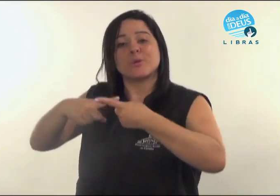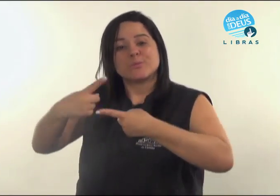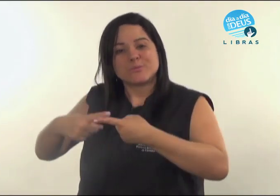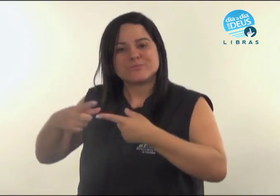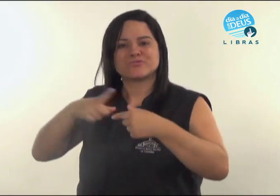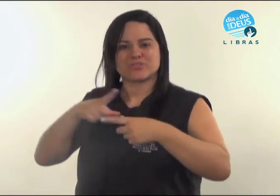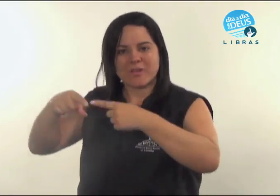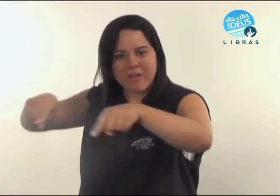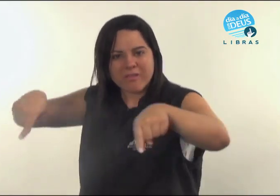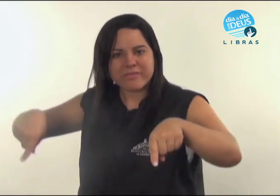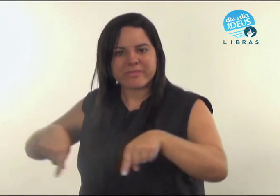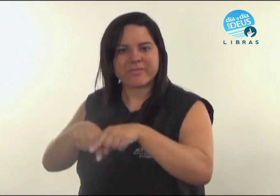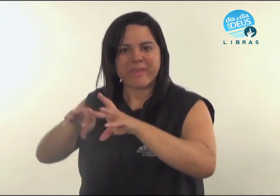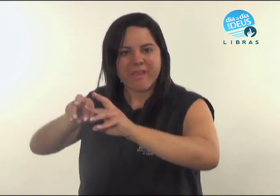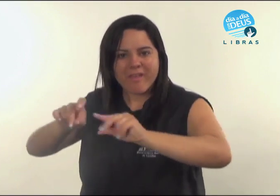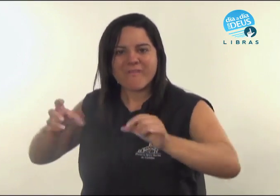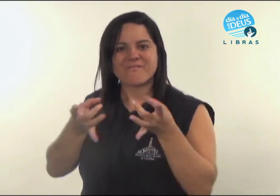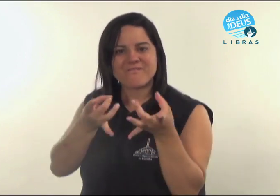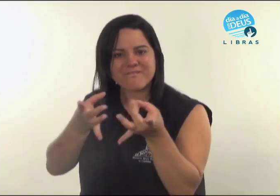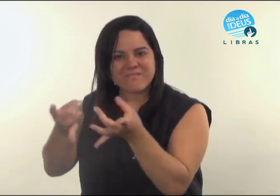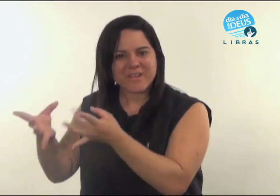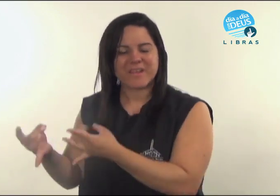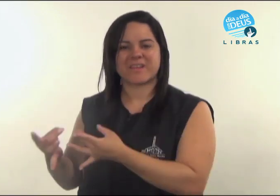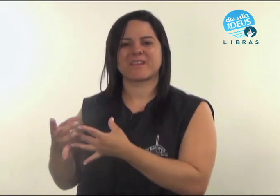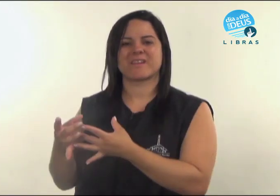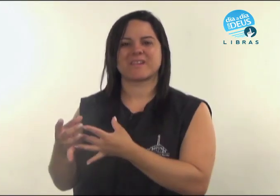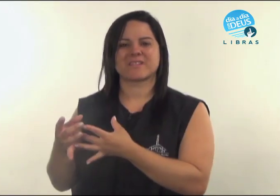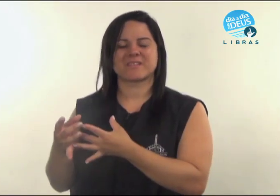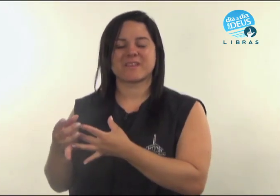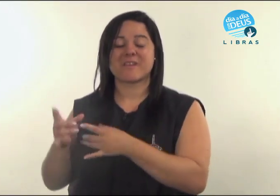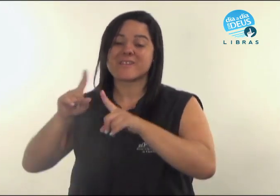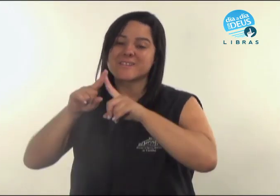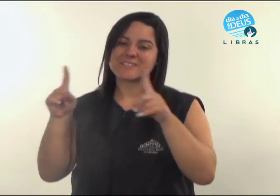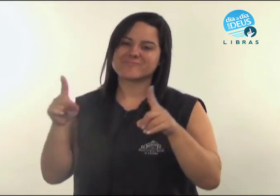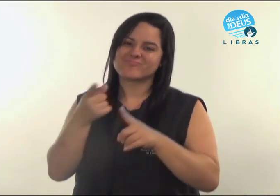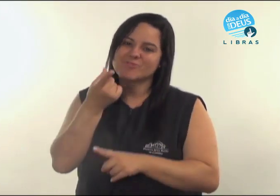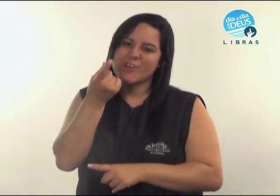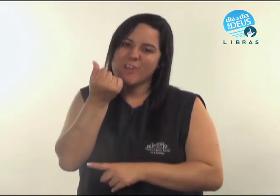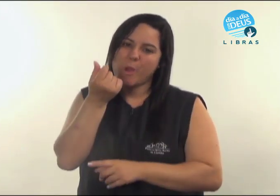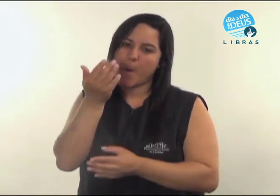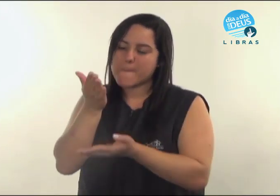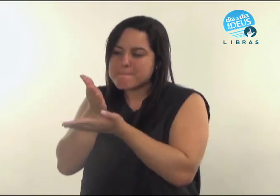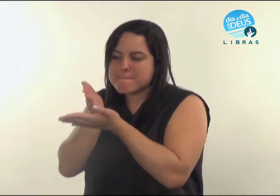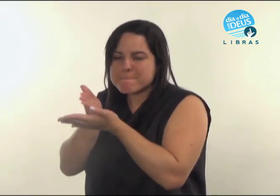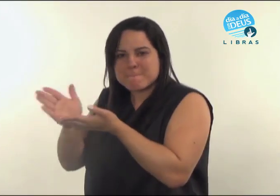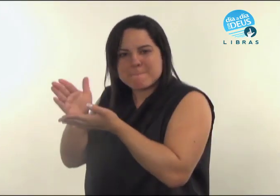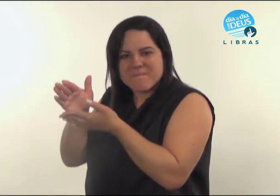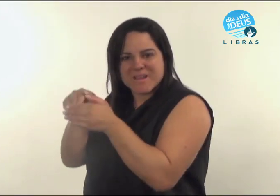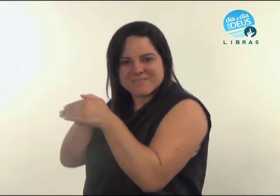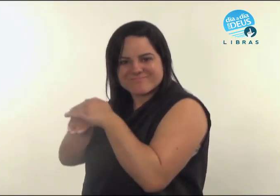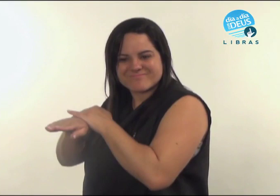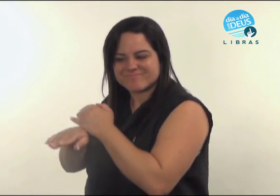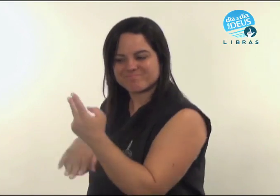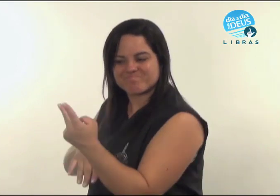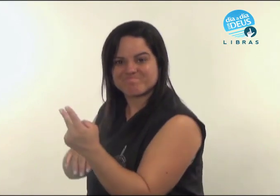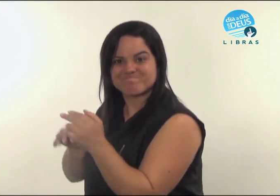a propriedade, entregado parte do recurso como oferta, como se fosse o todo. E esse era o segredo